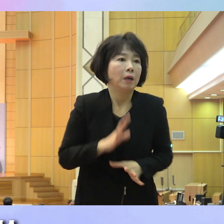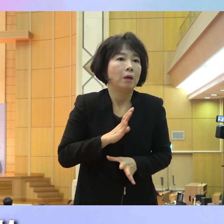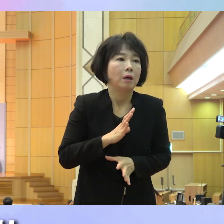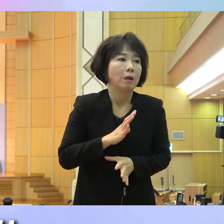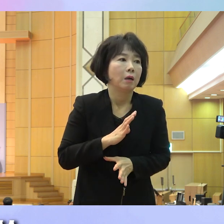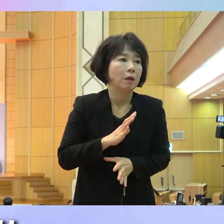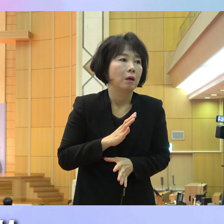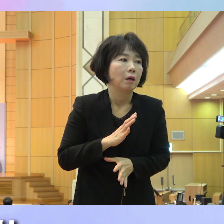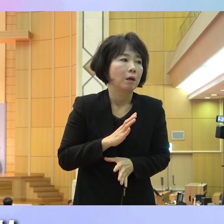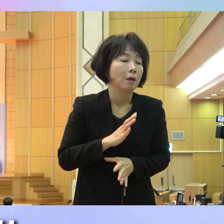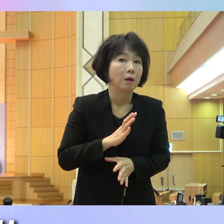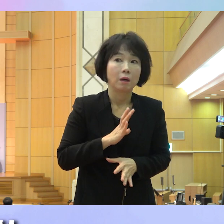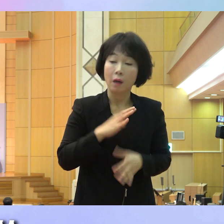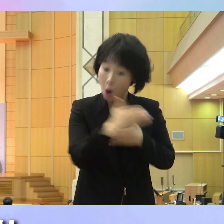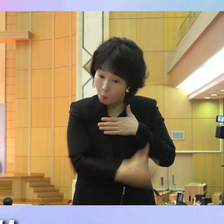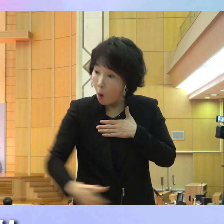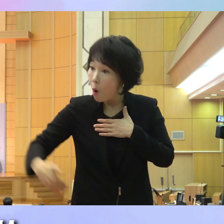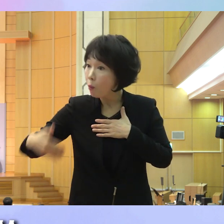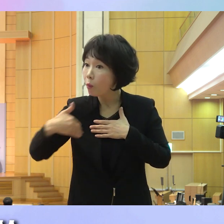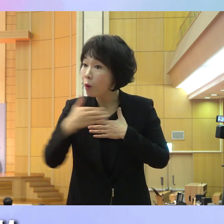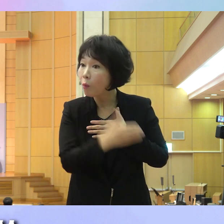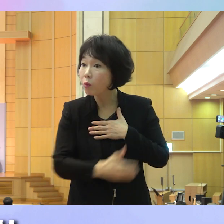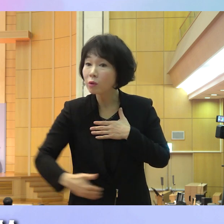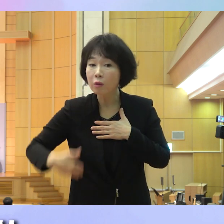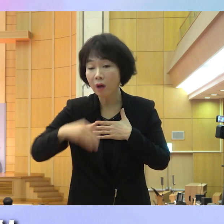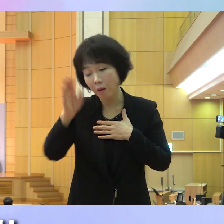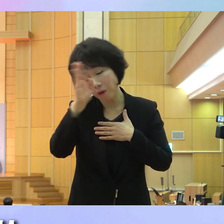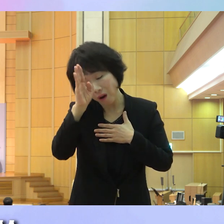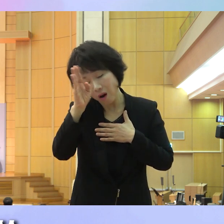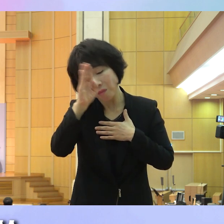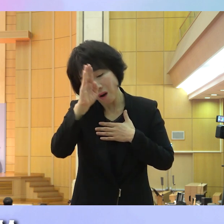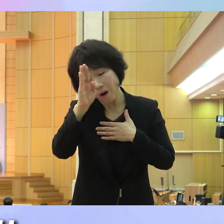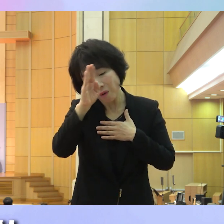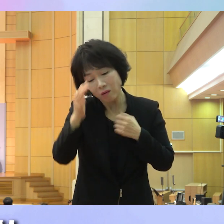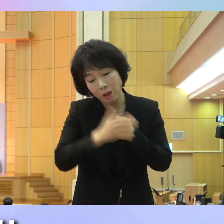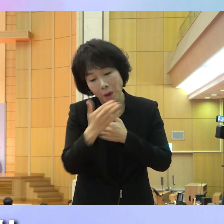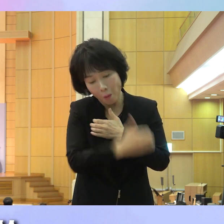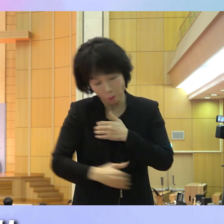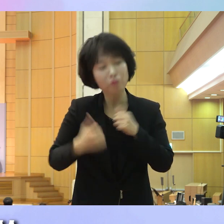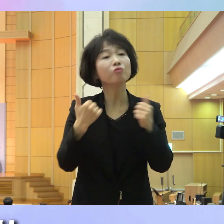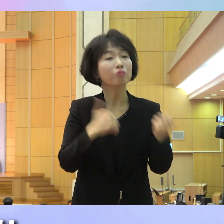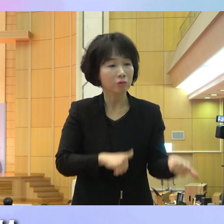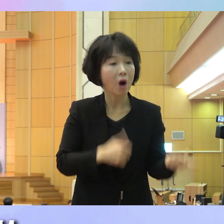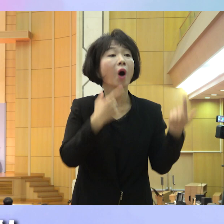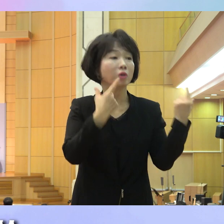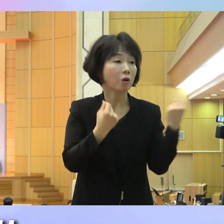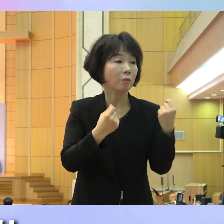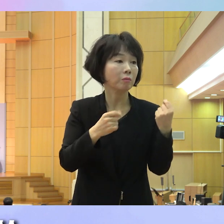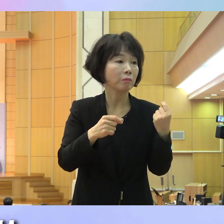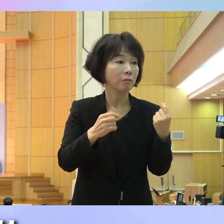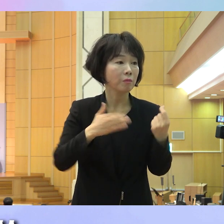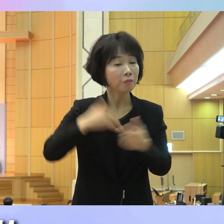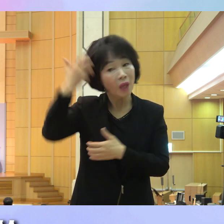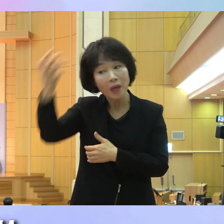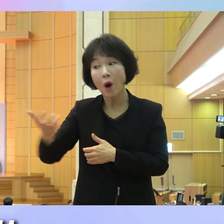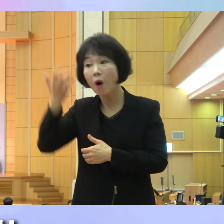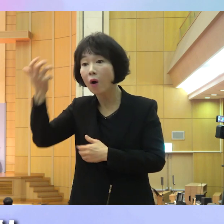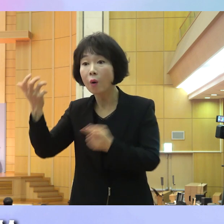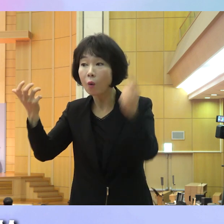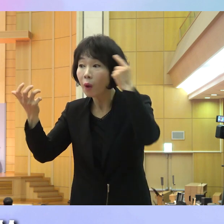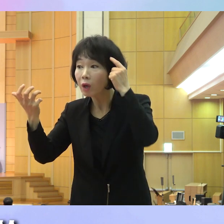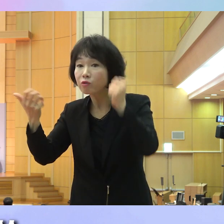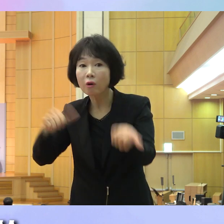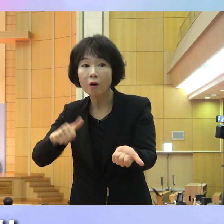연세 많으신 분들, 장수하신 분들을 큰 별 병도 없이 살다가 돌아가신 것 같아도